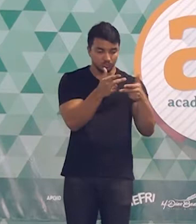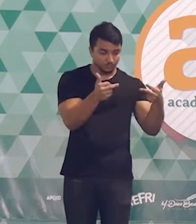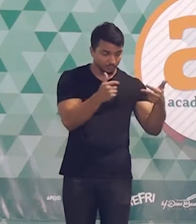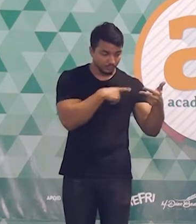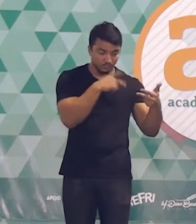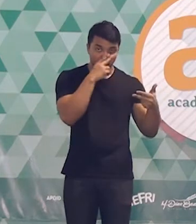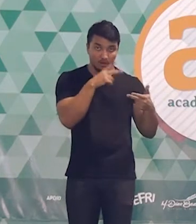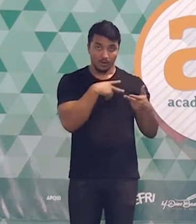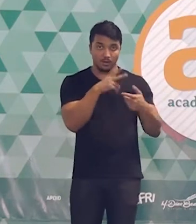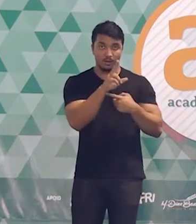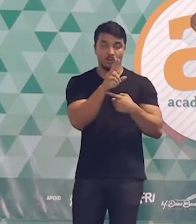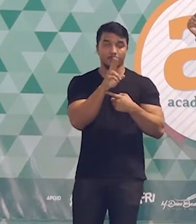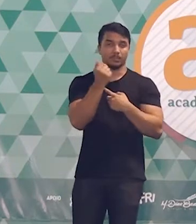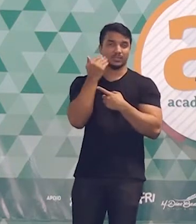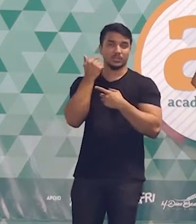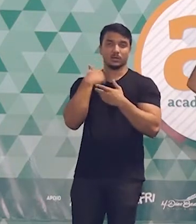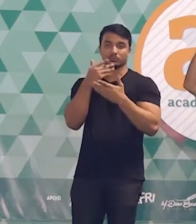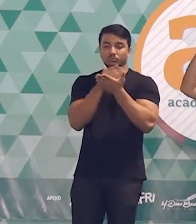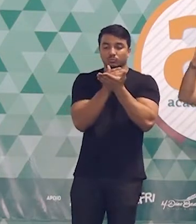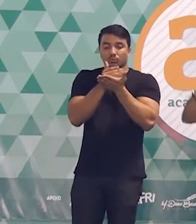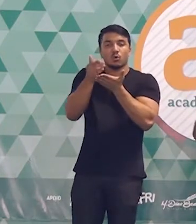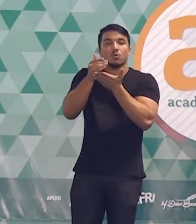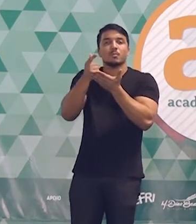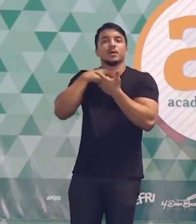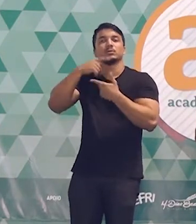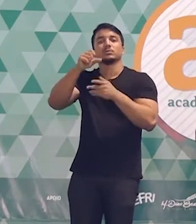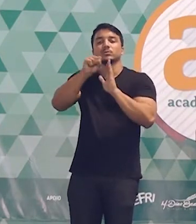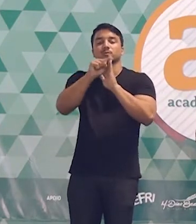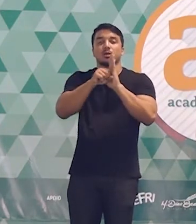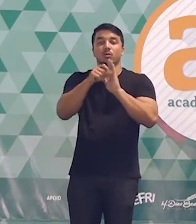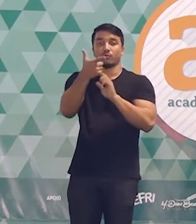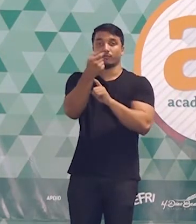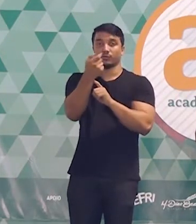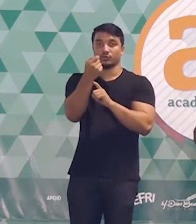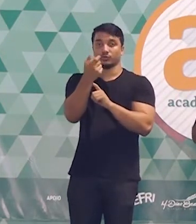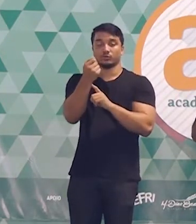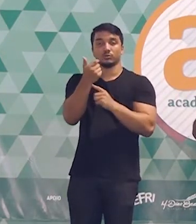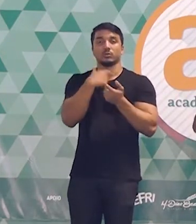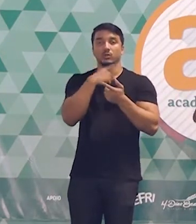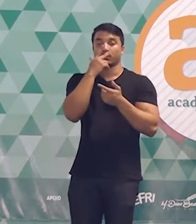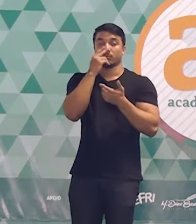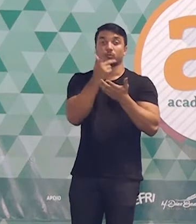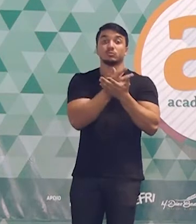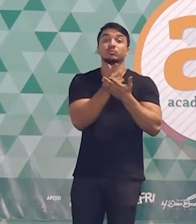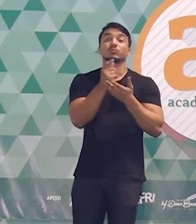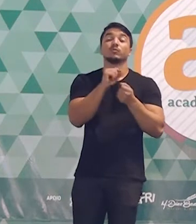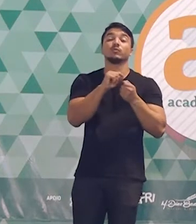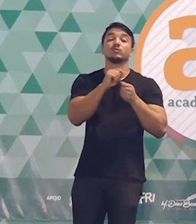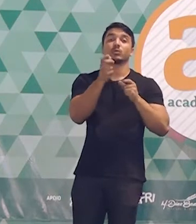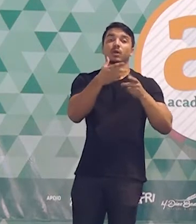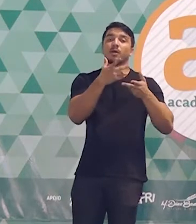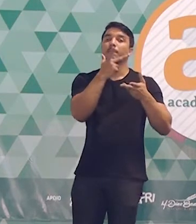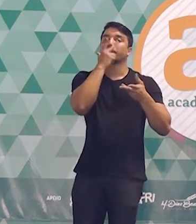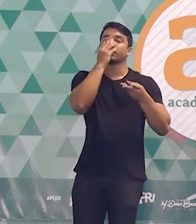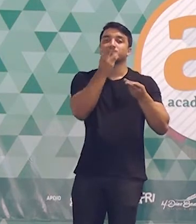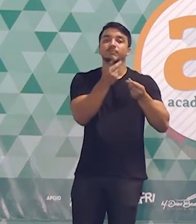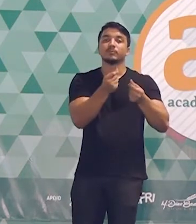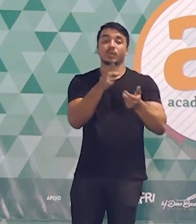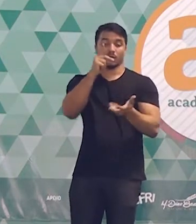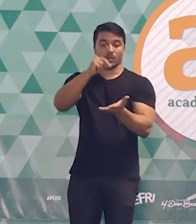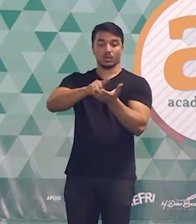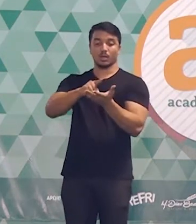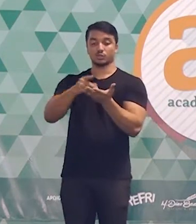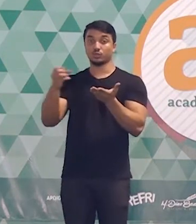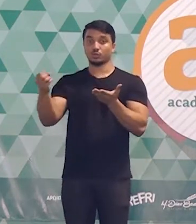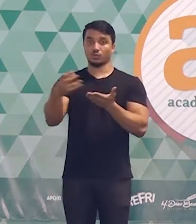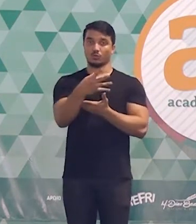as vanguardas artísticas do início do século XX fizeram, foi criar uma realidade nova